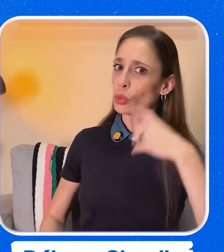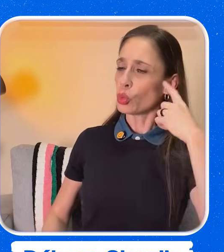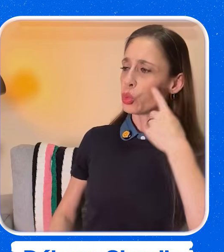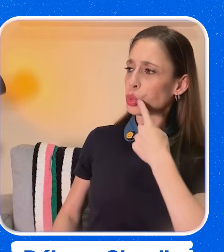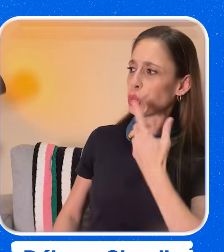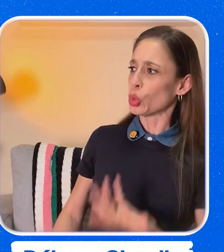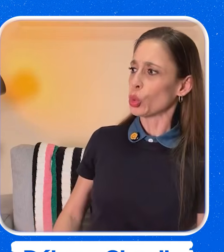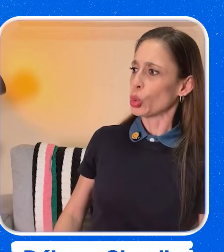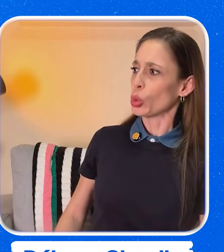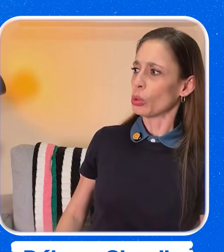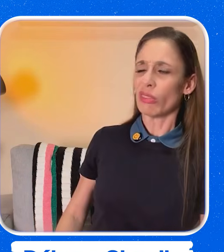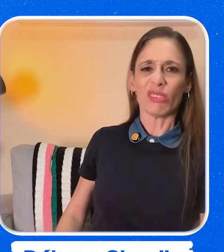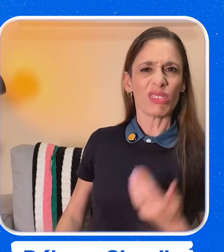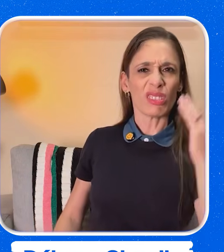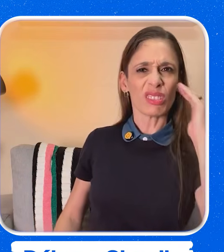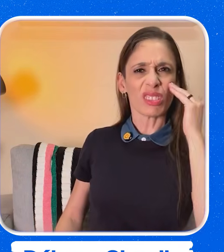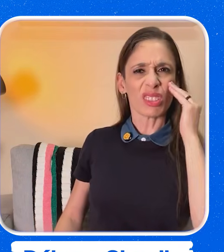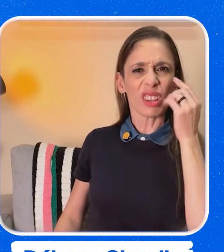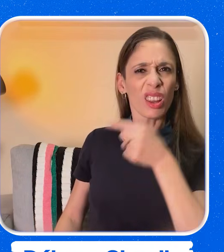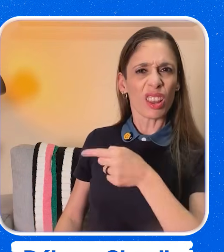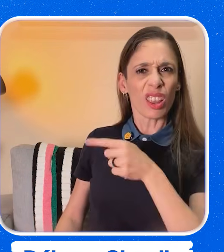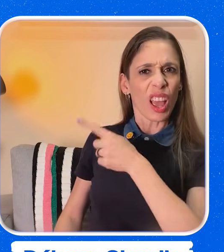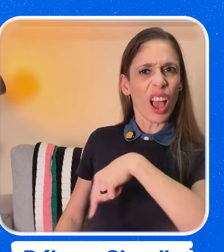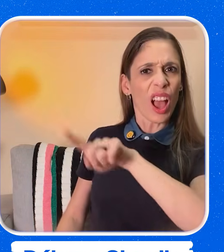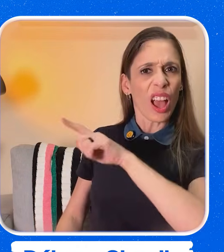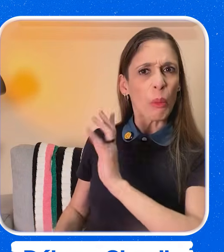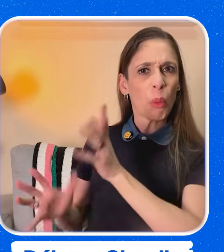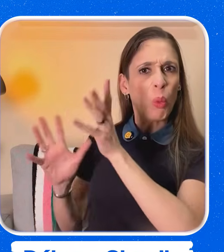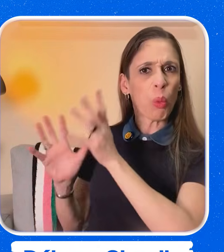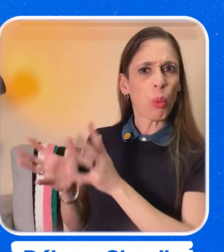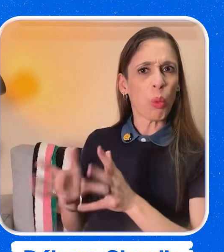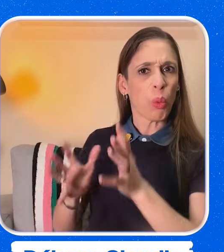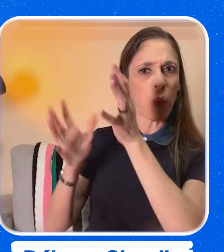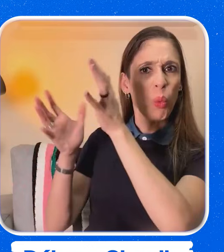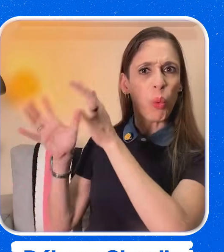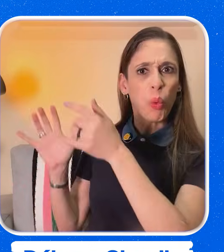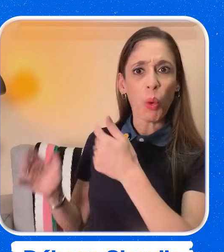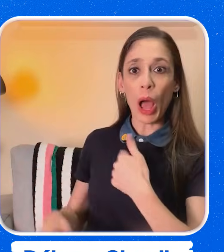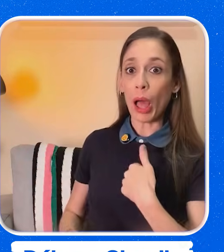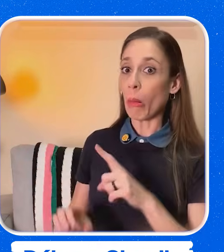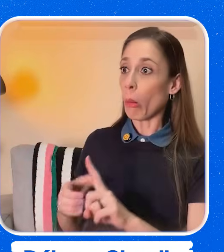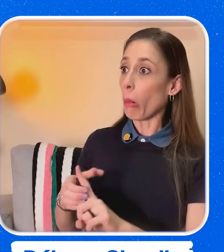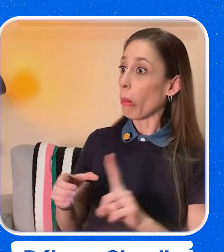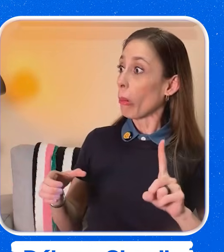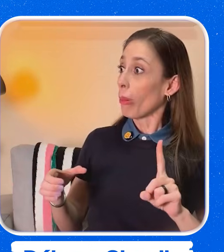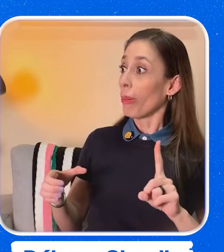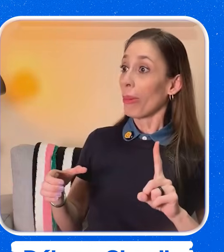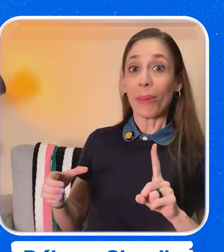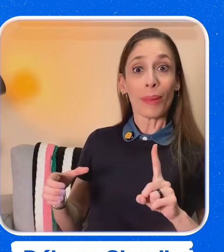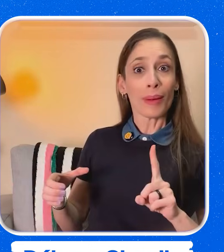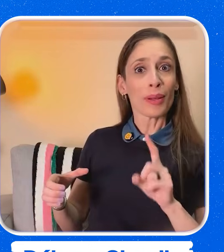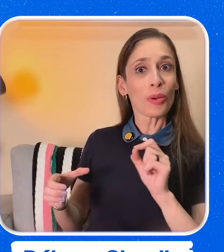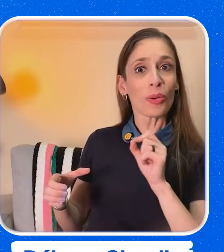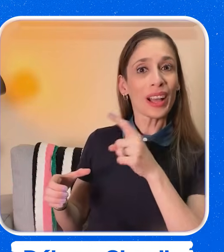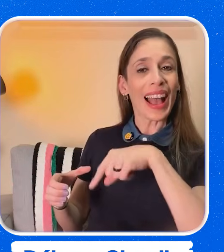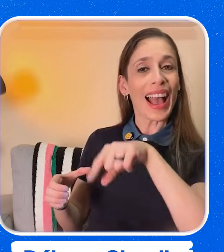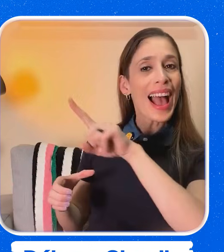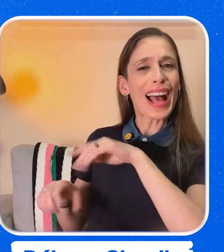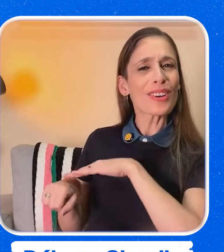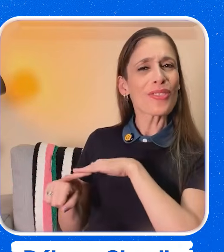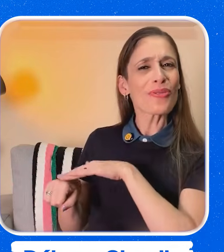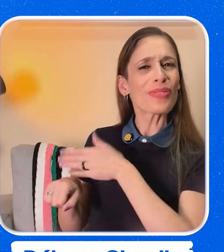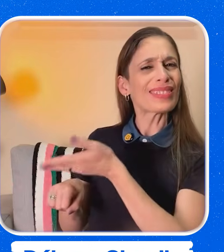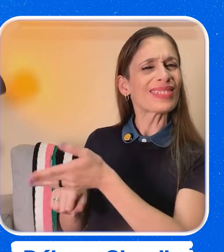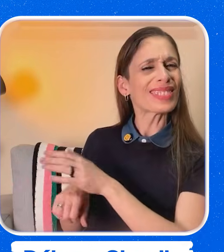surdas. Né? Elas se sentiram assim, poxa, eu estou completamente alheio ao que está acontecendo aqui. O que é que elas tanto conversam? O que é que elas